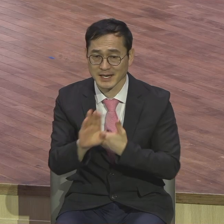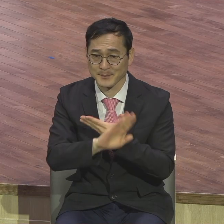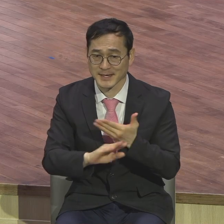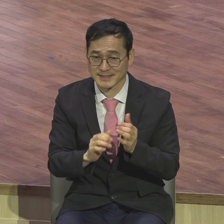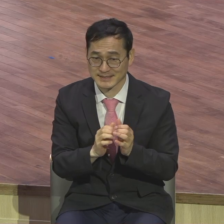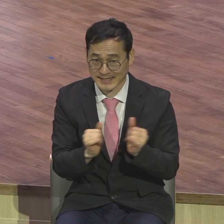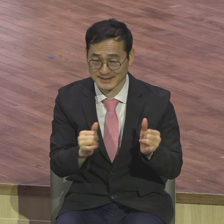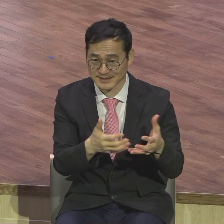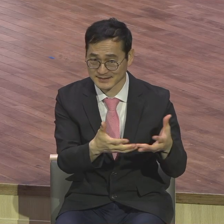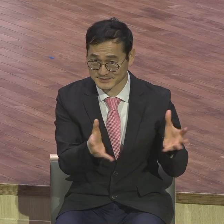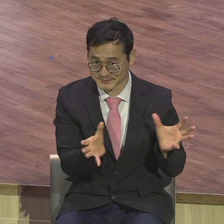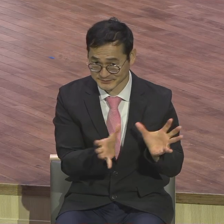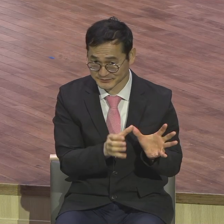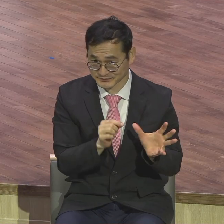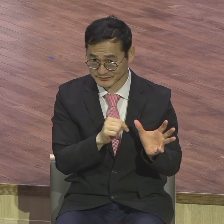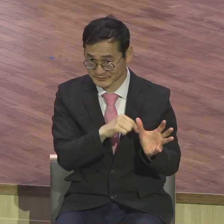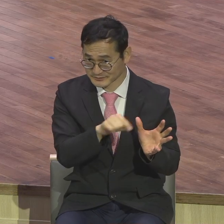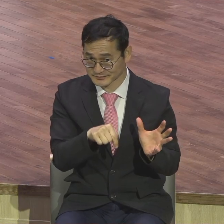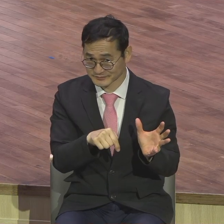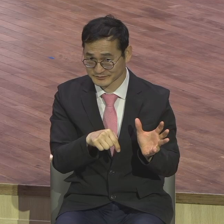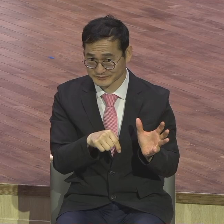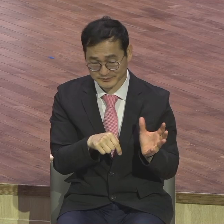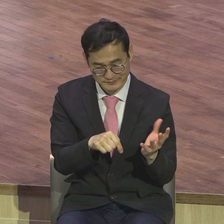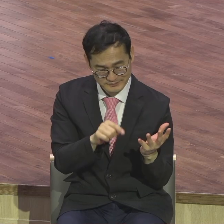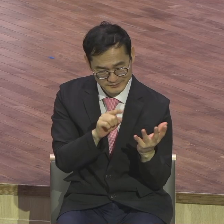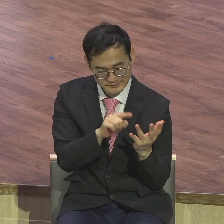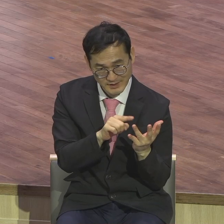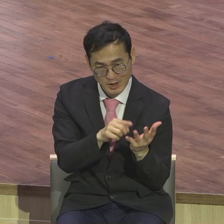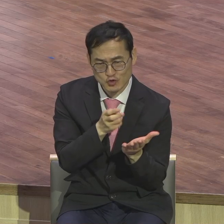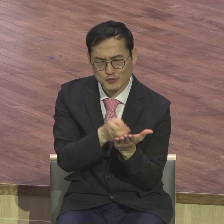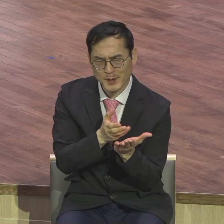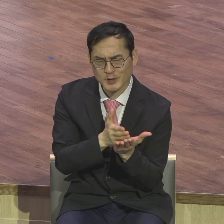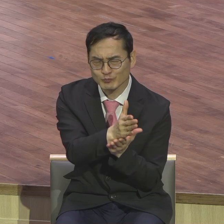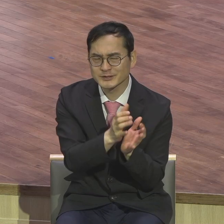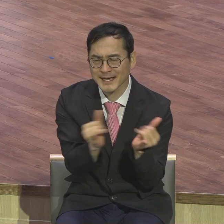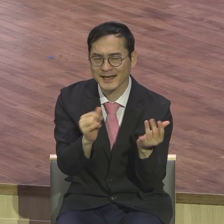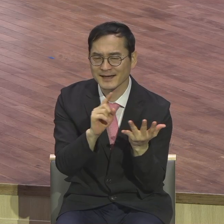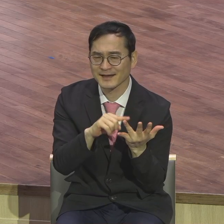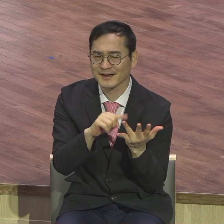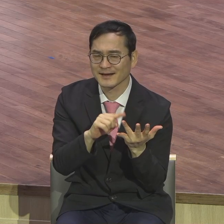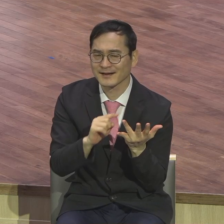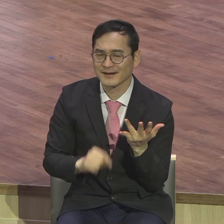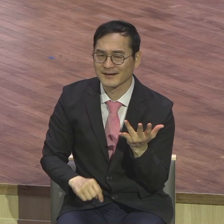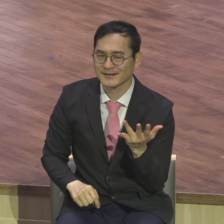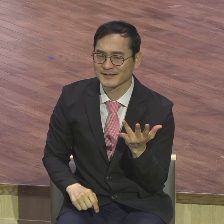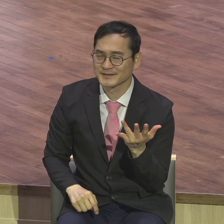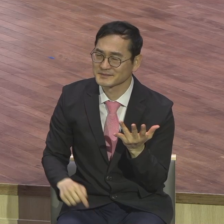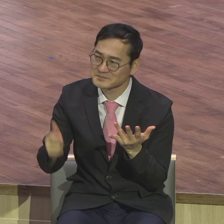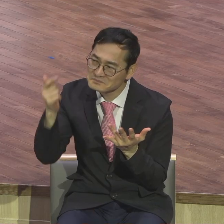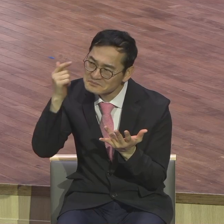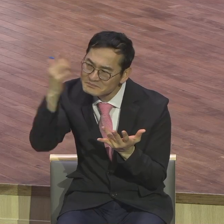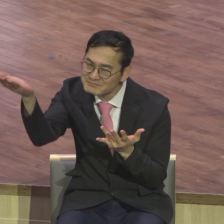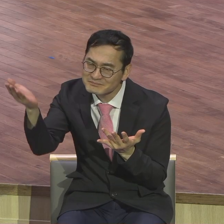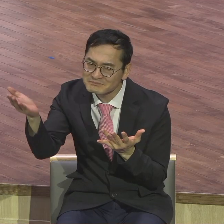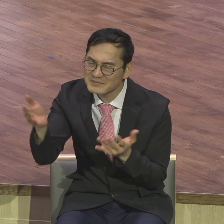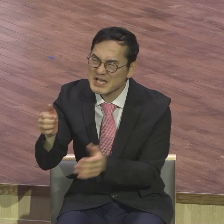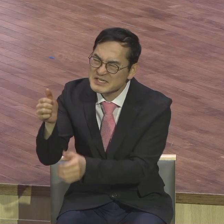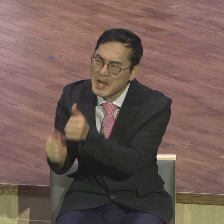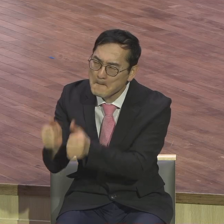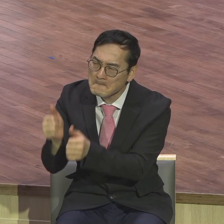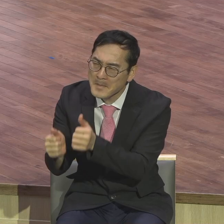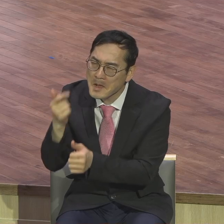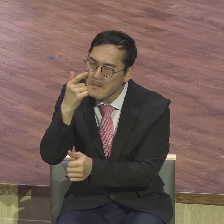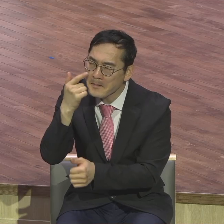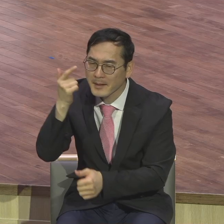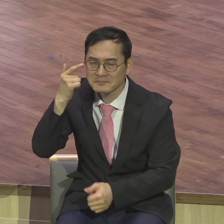바리세파에 속해 있는 이 율법사가 등장해서 예수님을 질문하는 시험하는 질문을 하는데